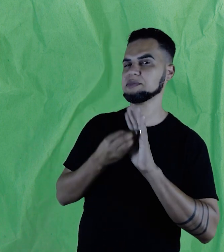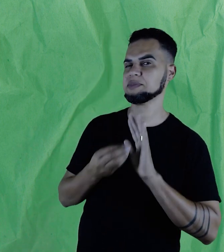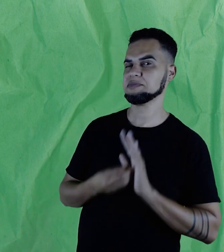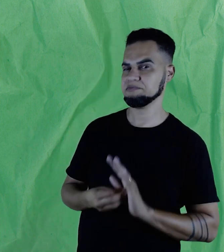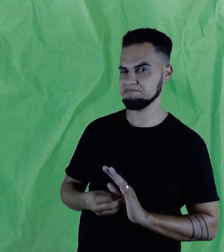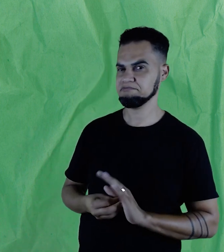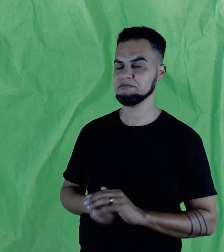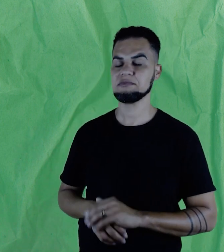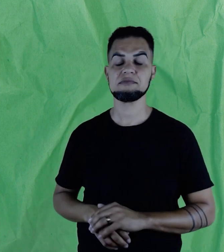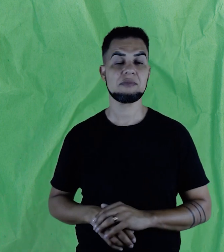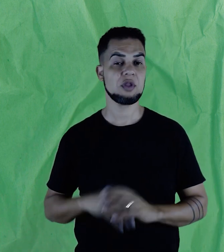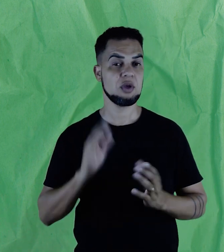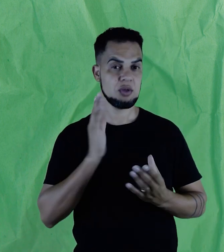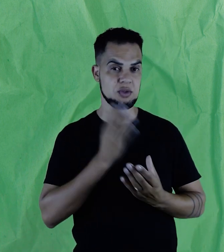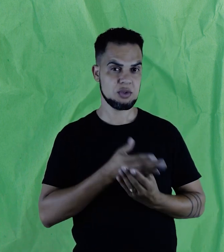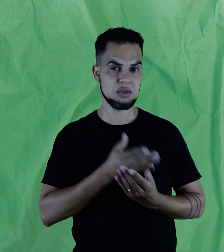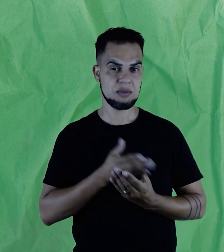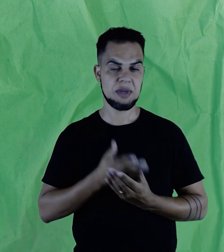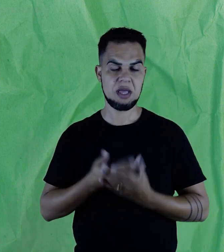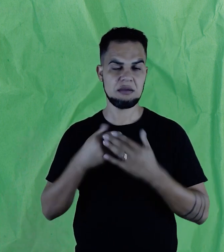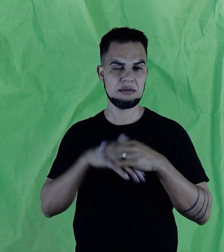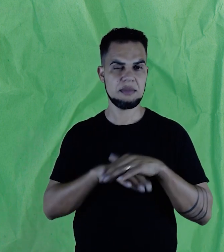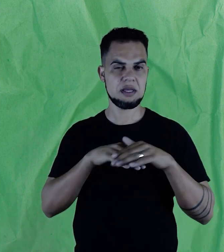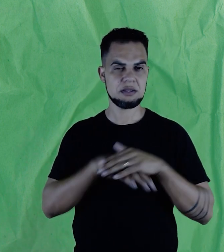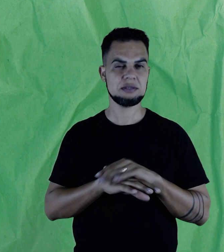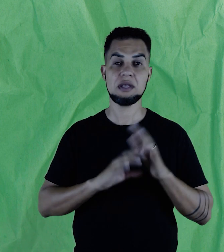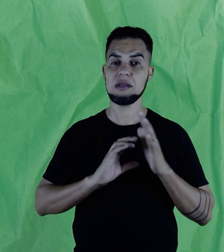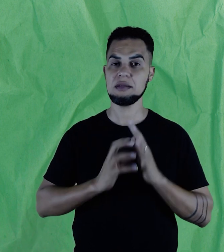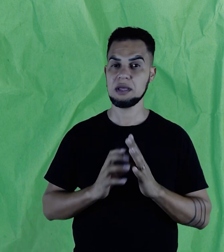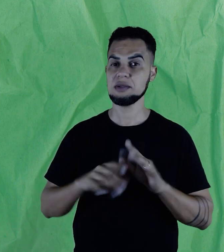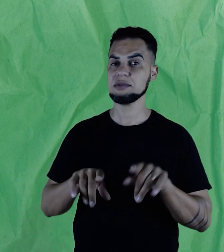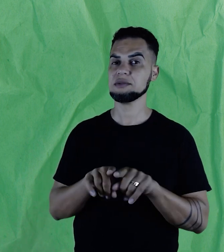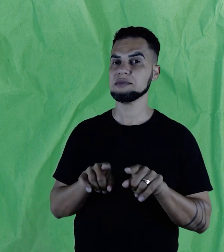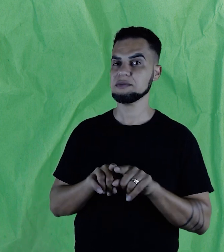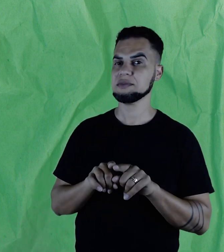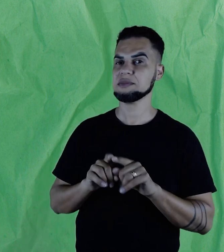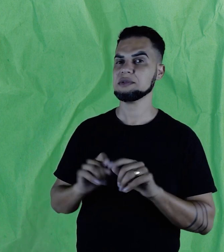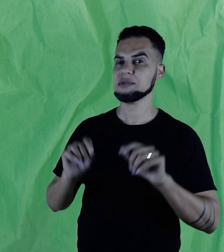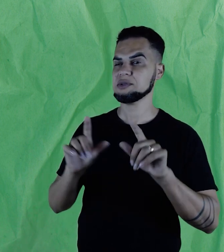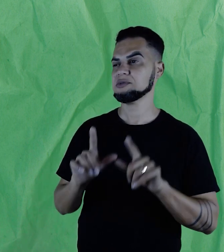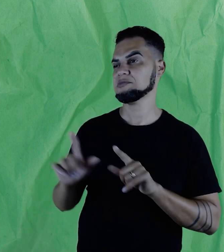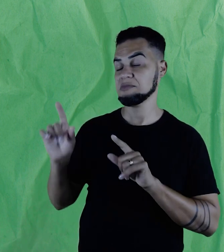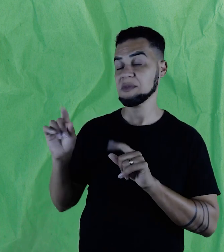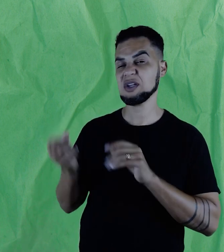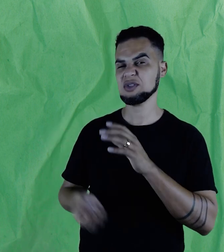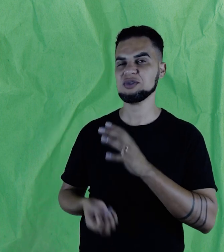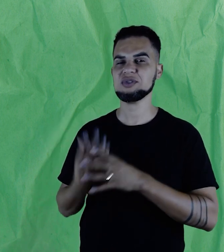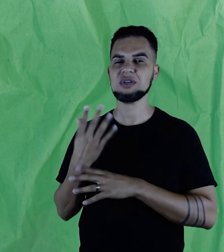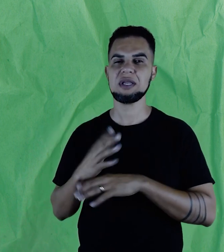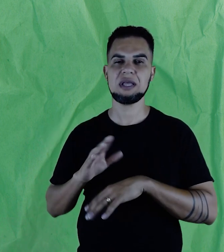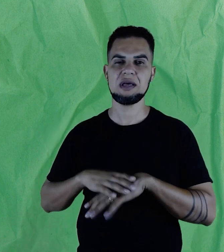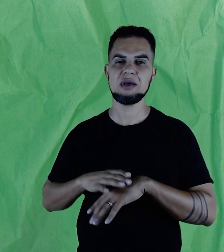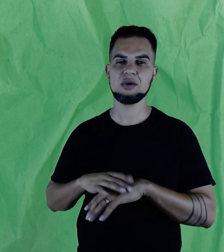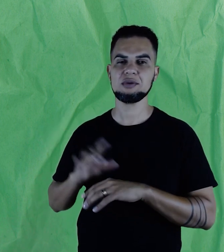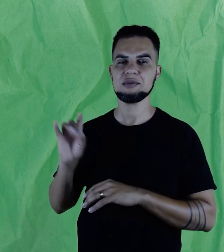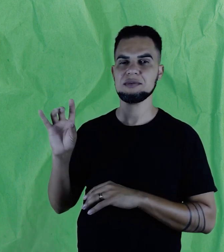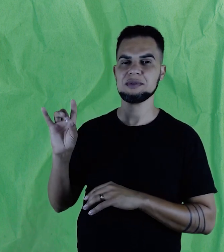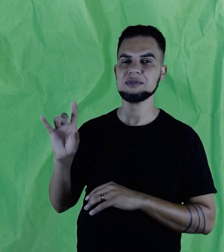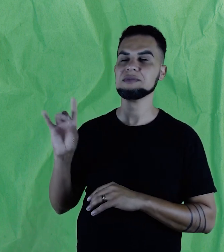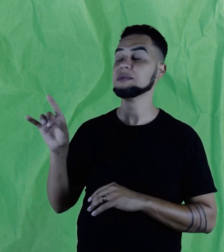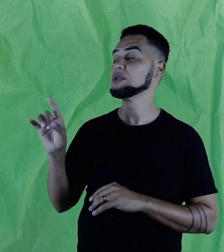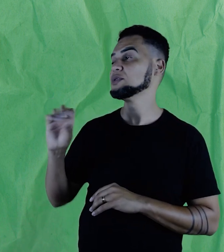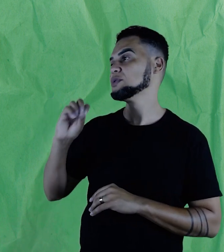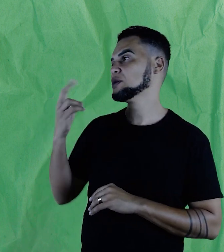armazenamento do Cloud Firestore. Os documentos armazenam seus dados ou como campos. Gere automaticamente um ID